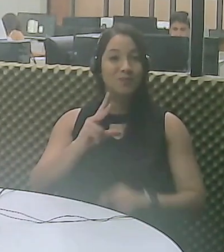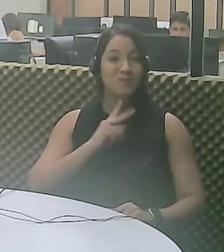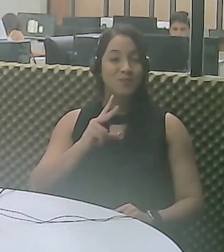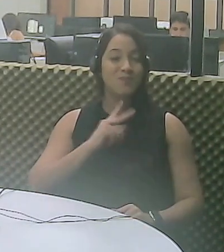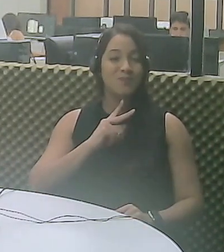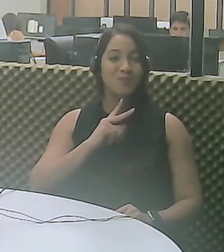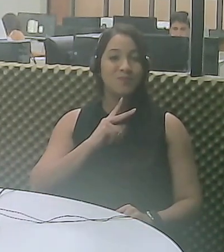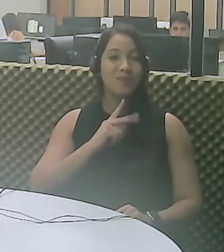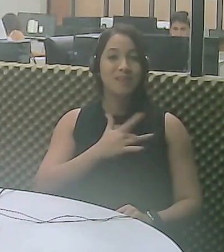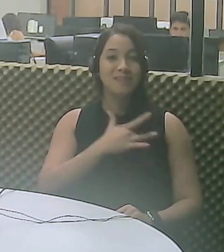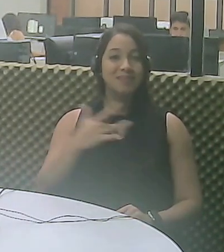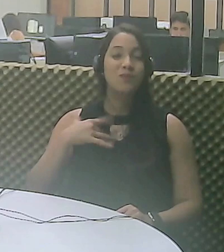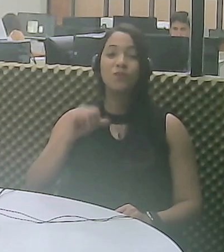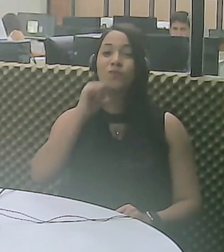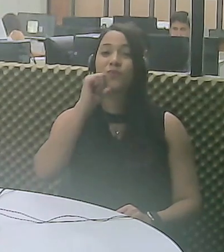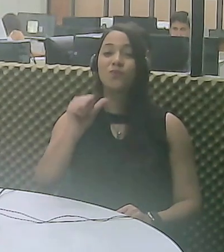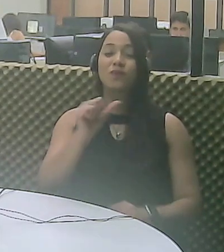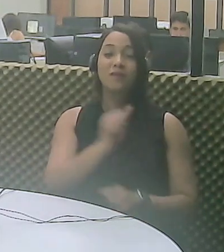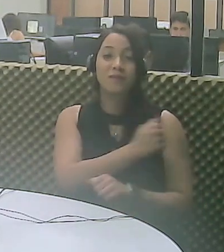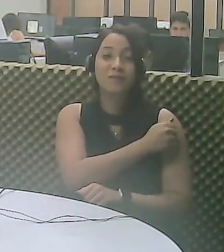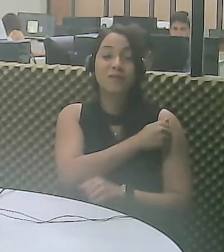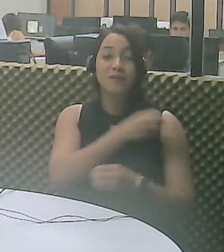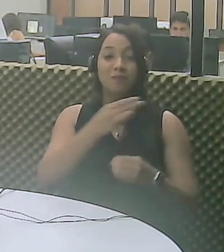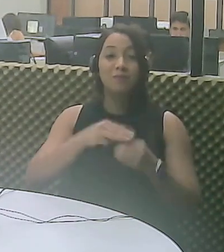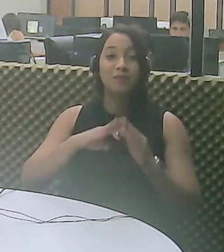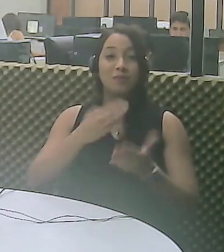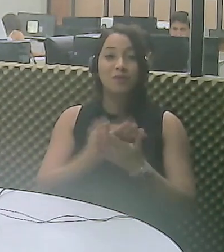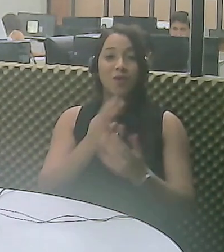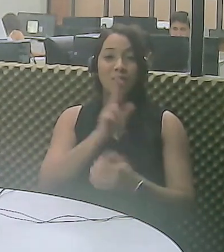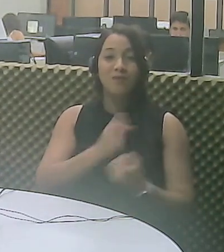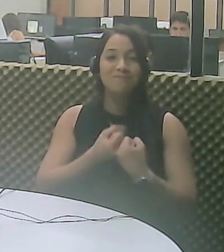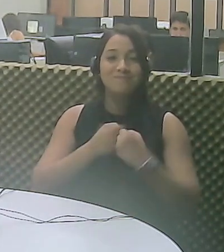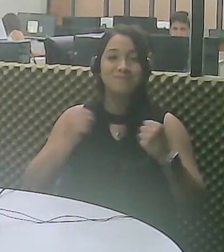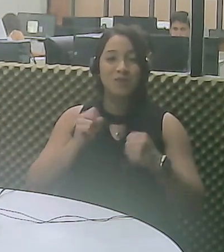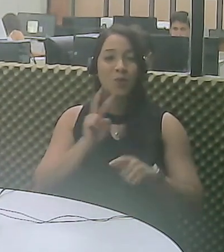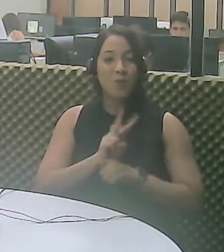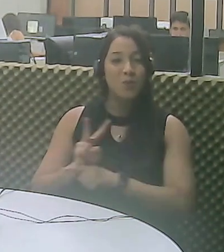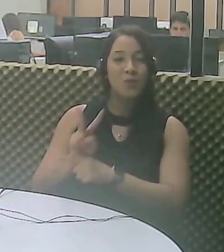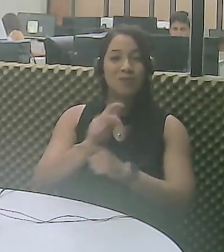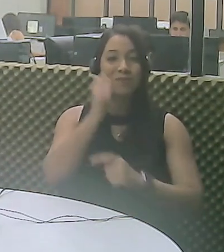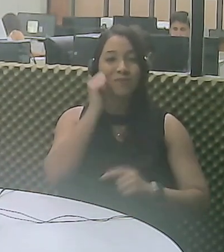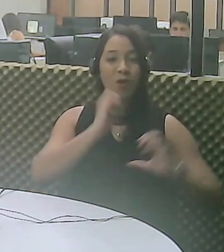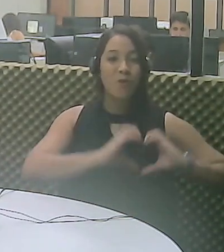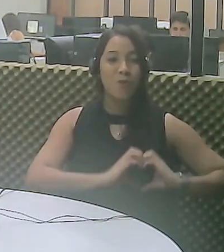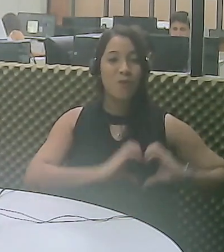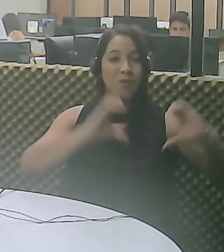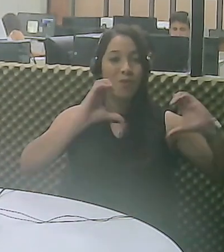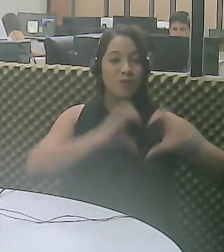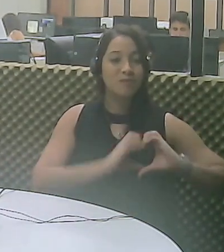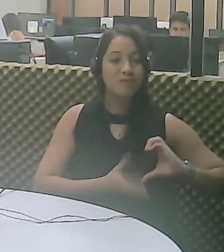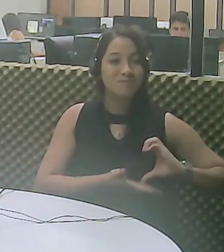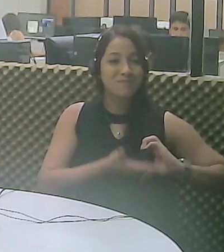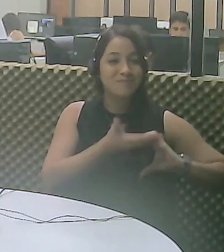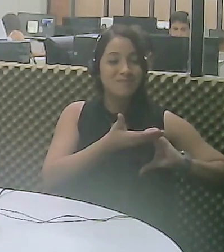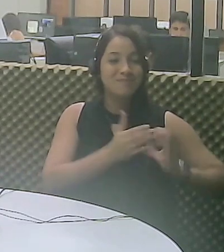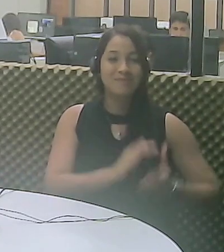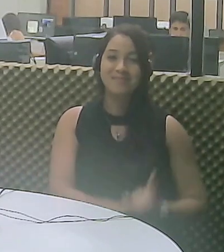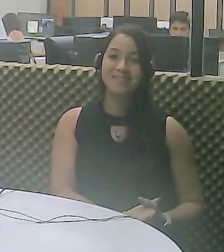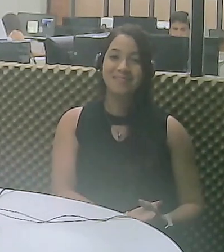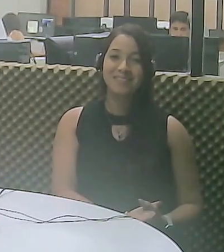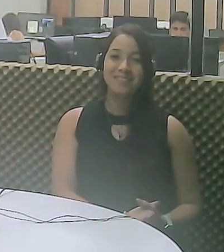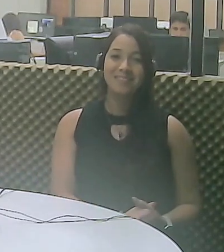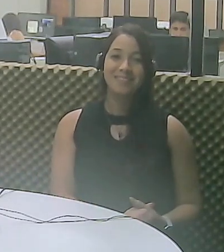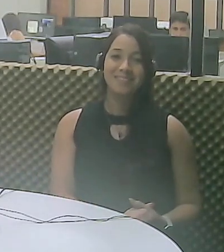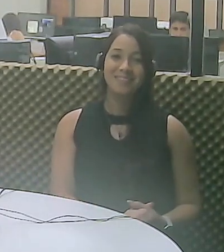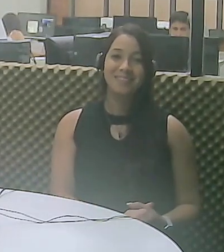Íntimo, que promove a saúde menstrual a alunas da rede municipal. Uberlândia tá enorme, mas cuidar das nossas meninas deixa nosso coração bem grandão.